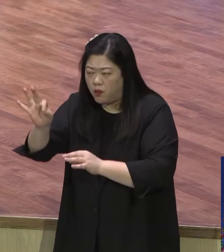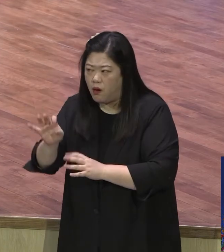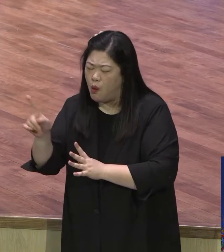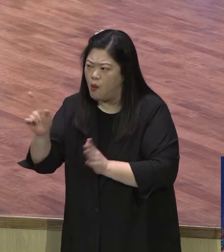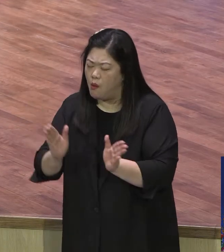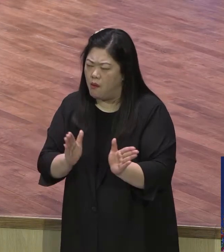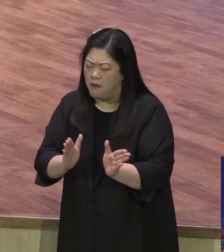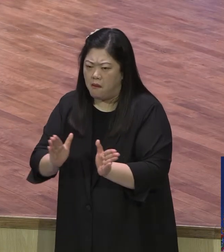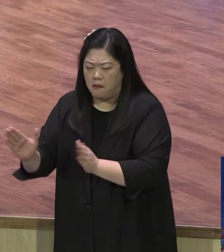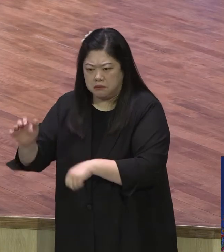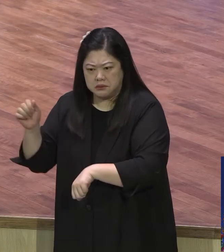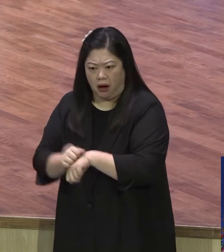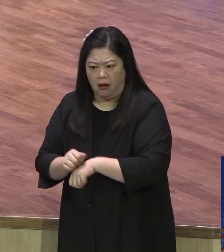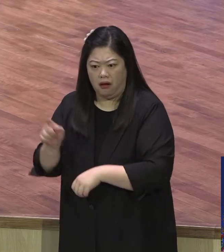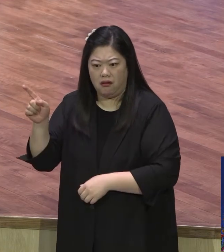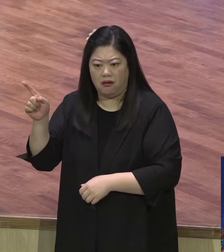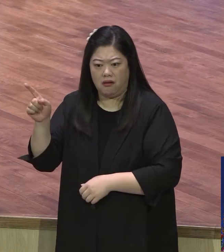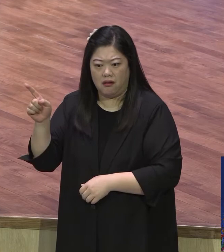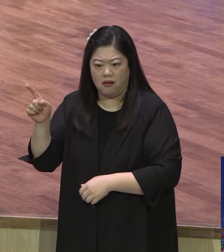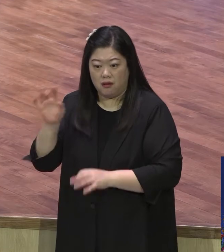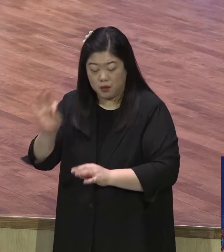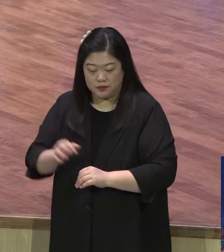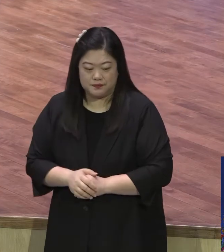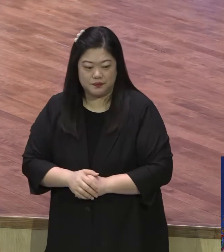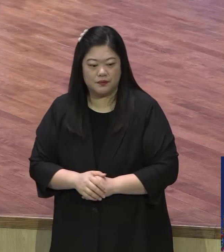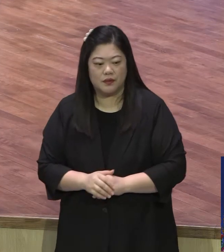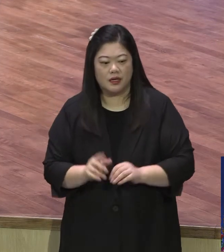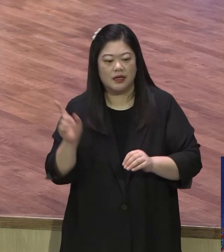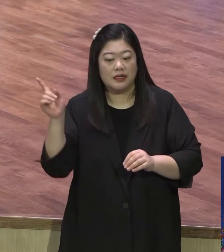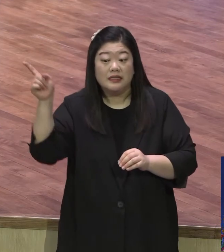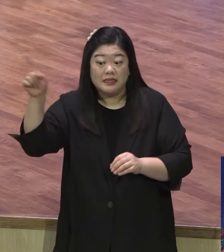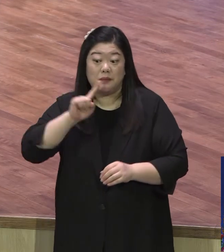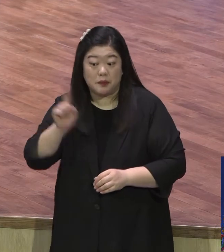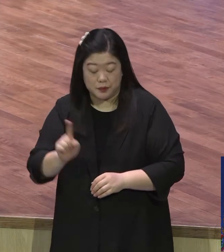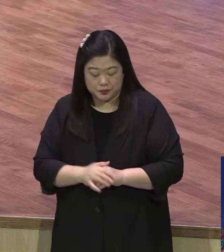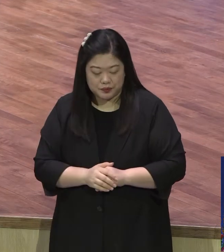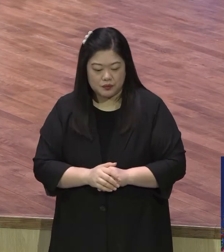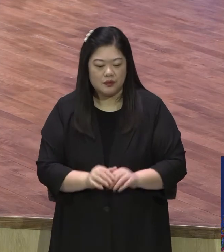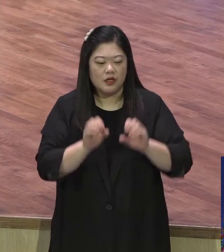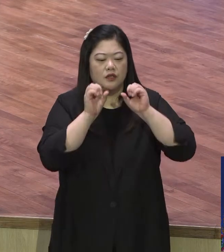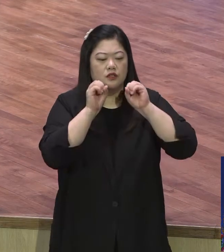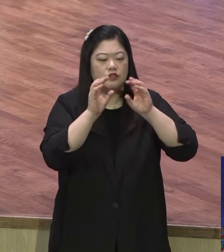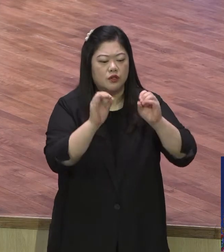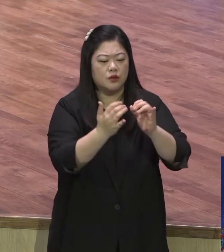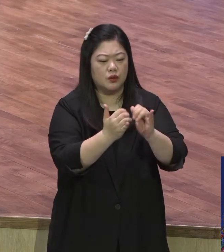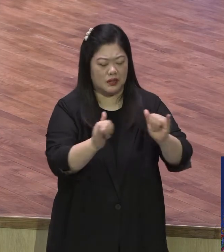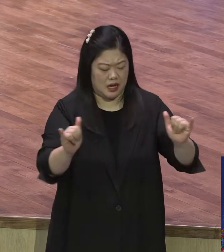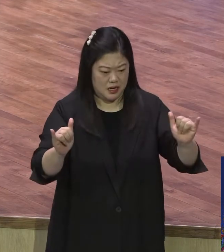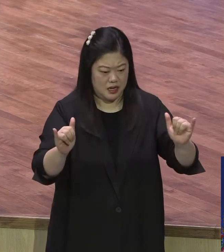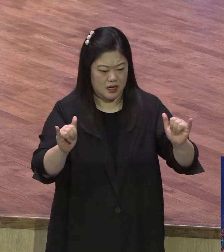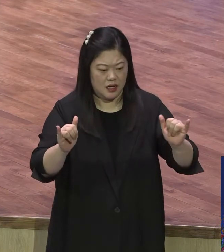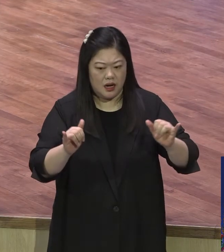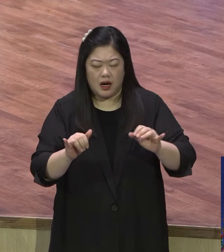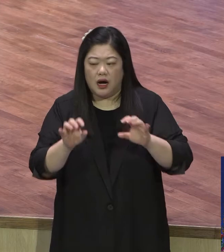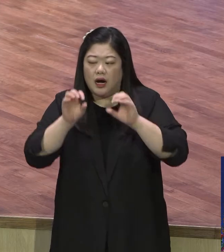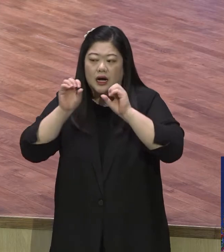전도자들 경제 부분에 대해서 신경하시도록 너 사업을 통해서